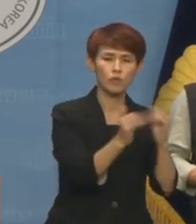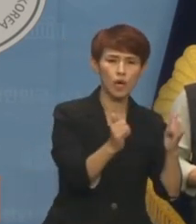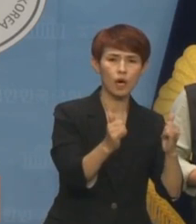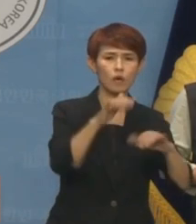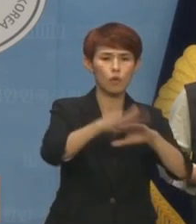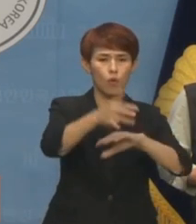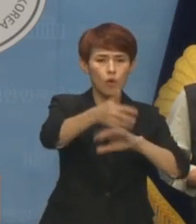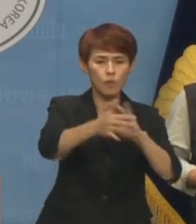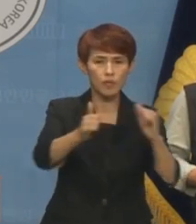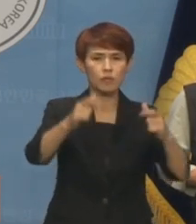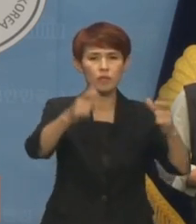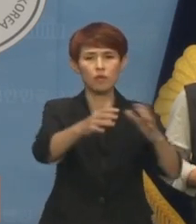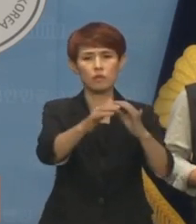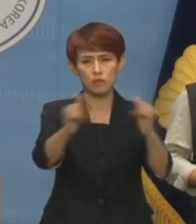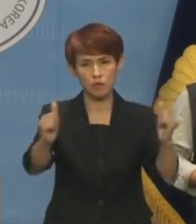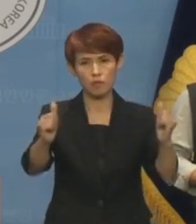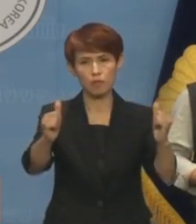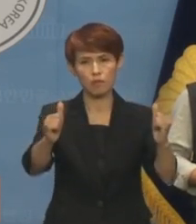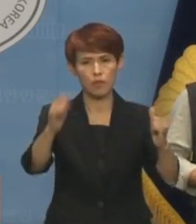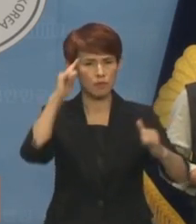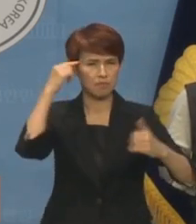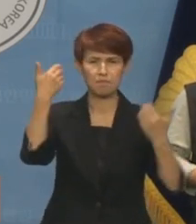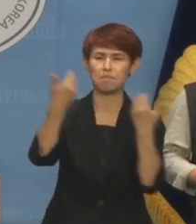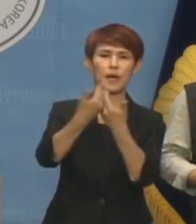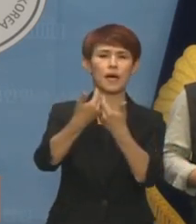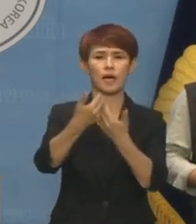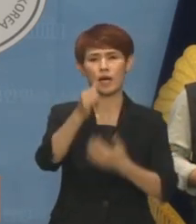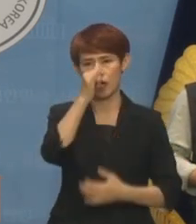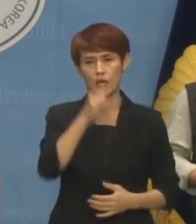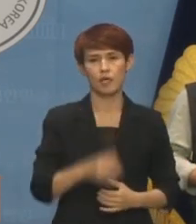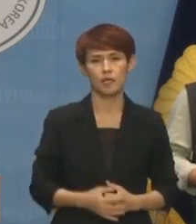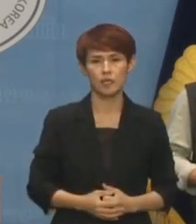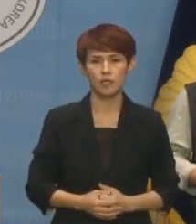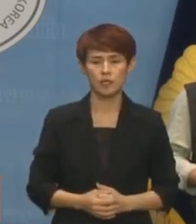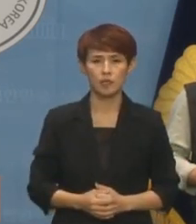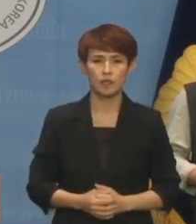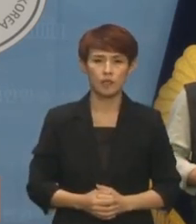농민, 지역 주민들의 거센 저항에 직면할 수밖에 없습니다.